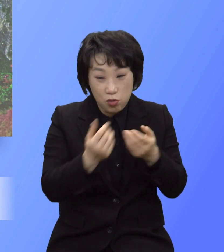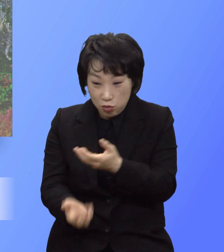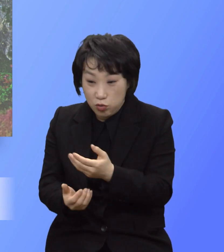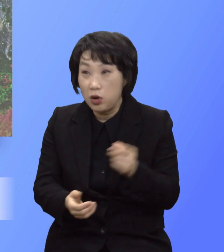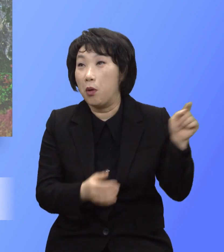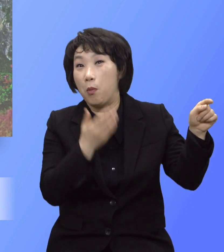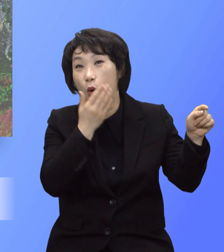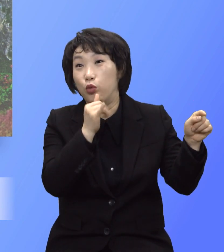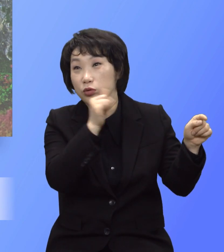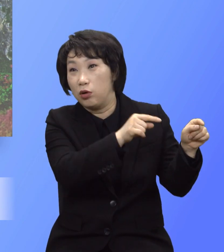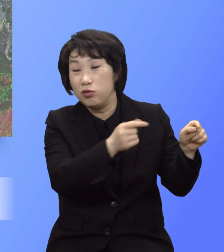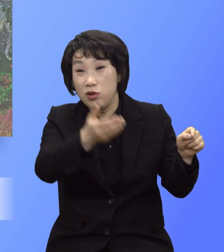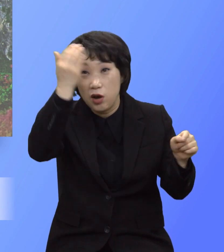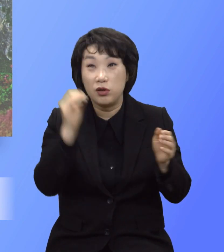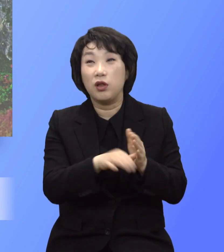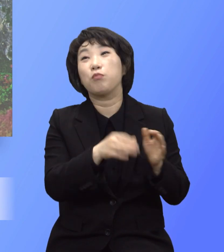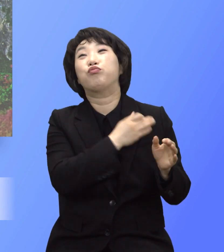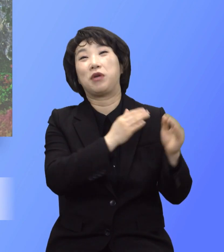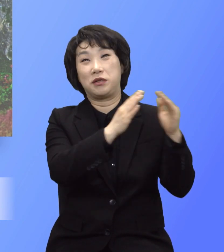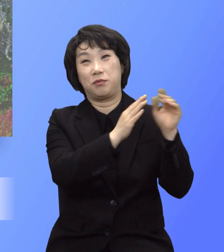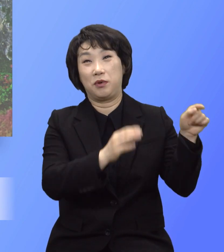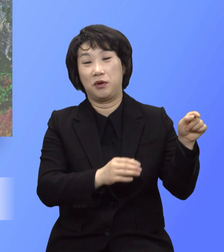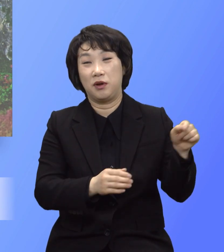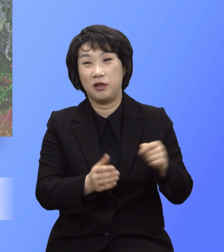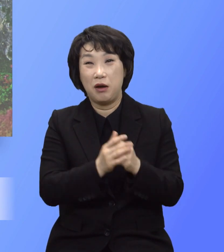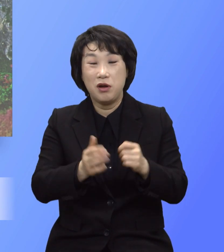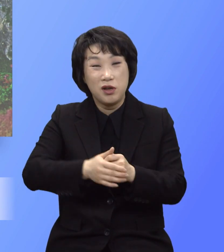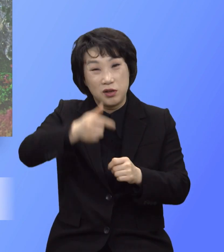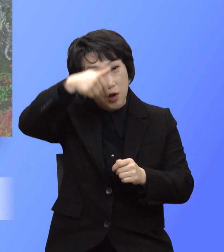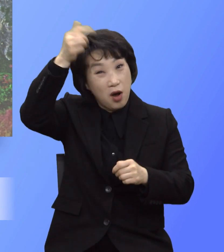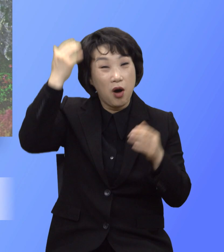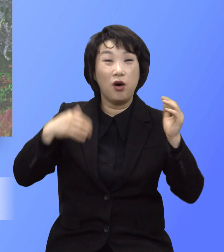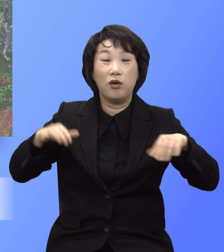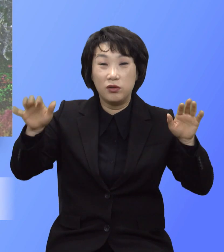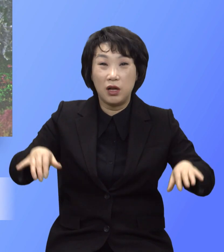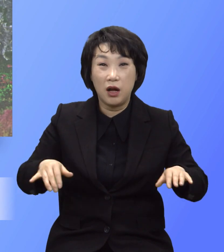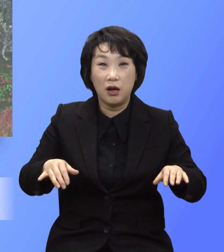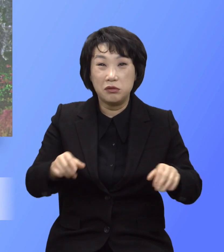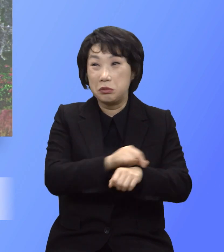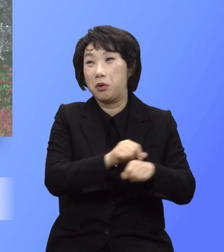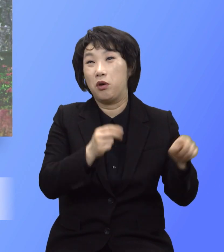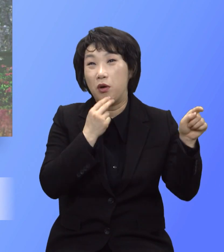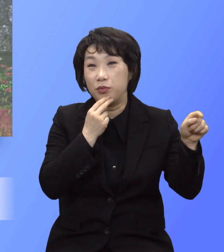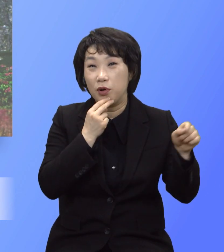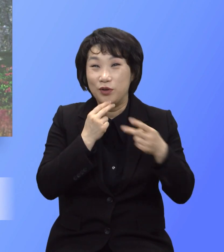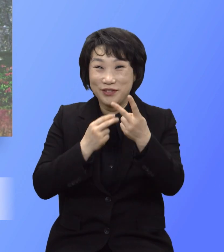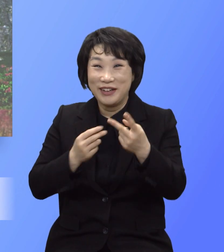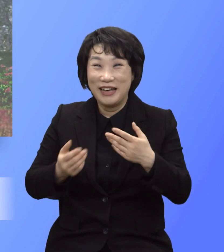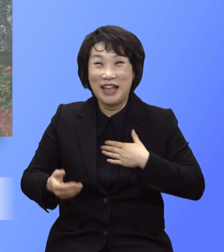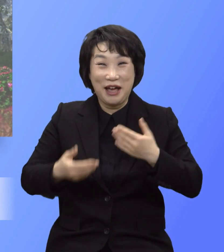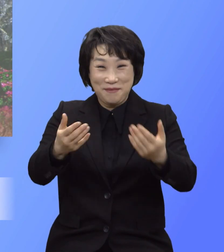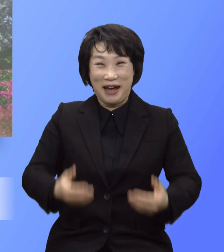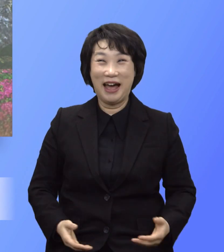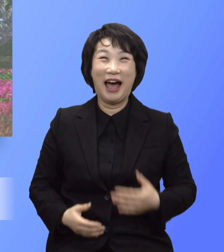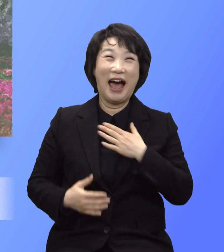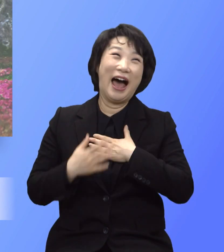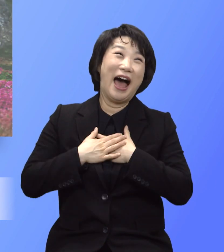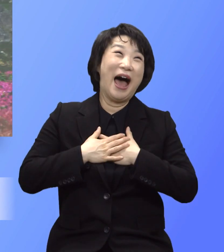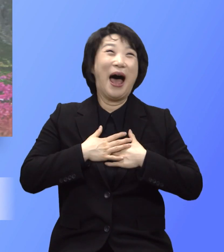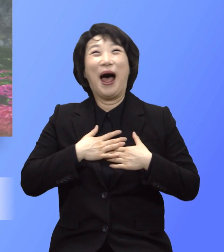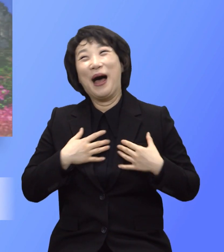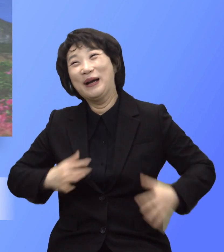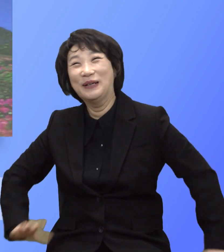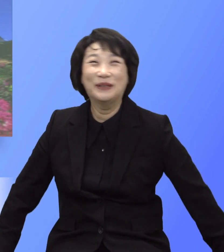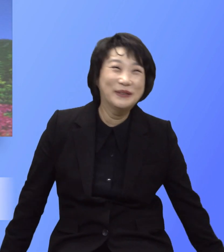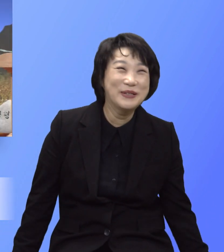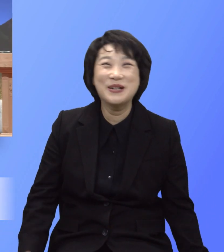집은. 그때 그러니까 꽁고기 그런 거 별거 아니잖아. 야, 두 마리를 들고 그냥